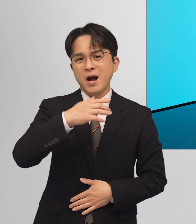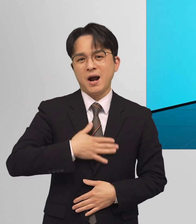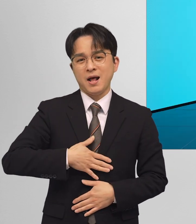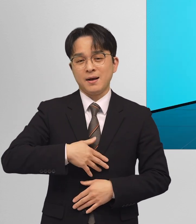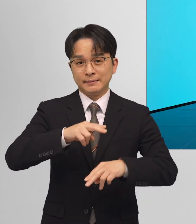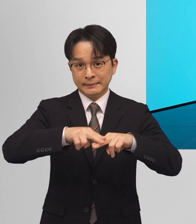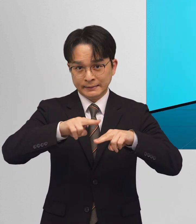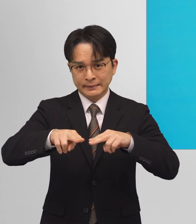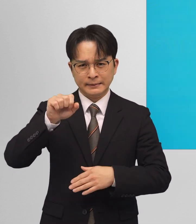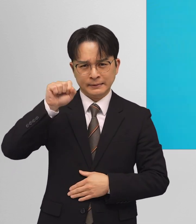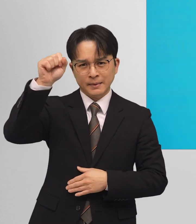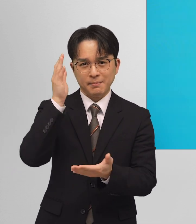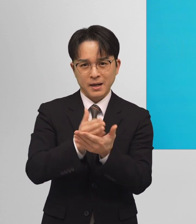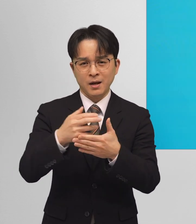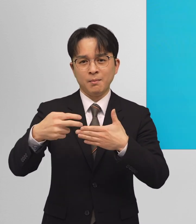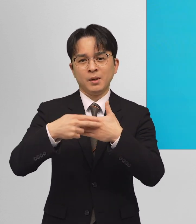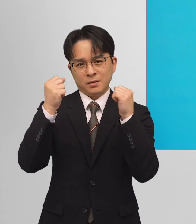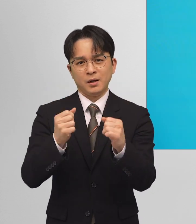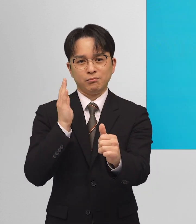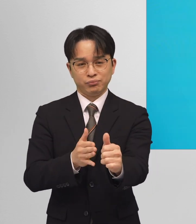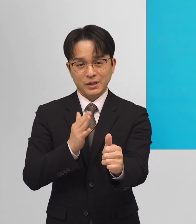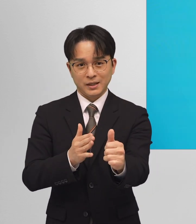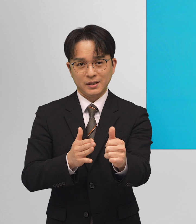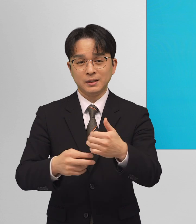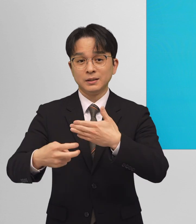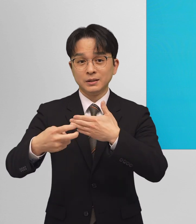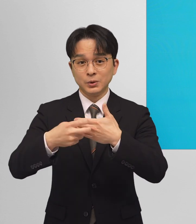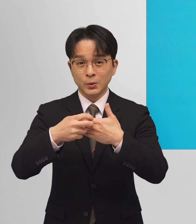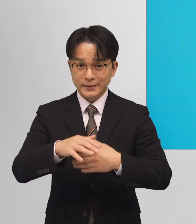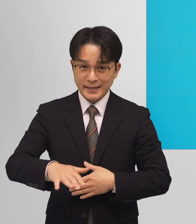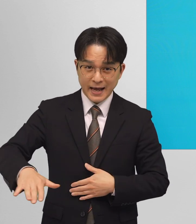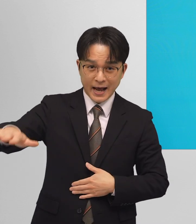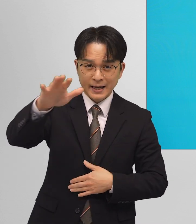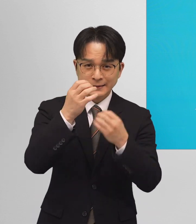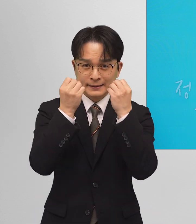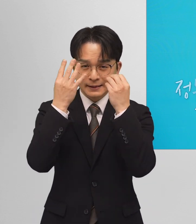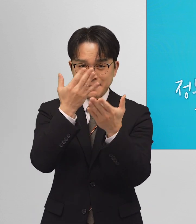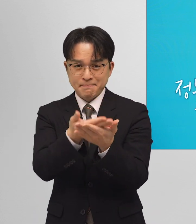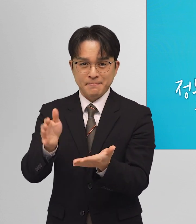개혁의 동반자로서 의료 현장을 지켜주실 것을 간곡히